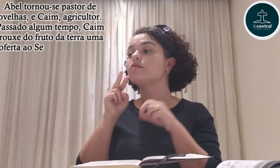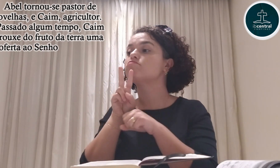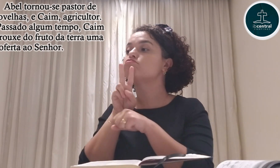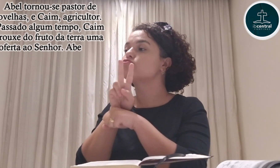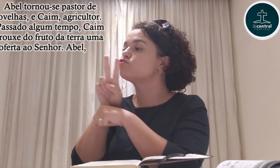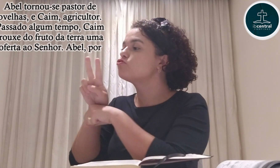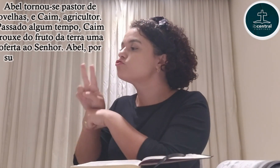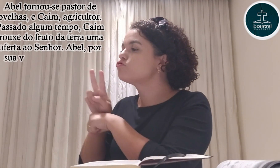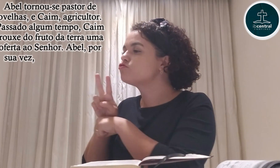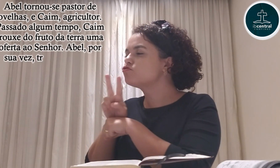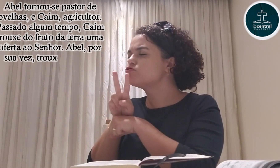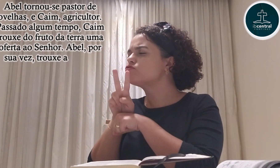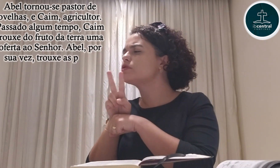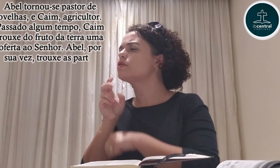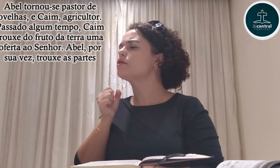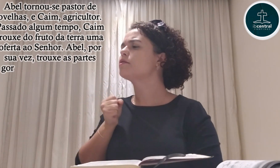tornou-se pastor de ovelhas.